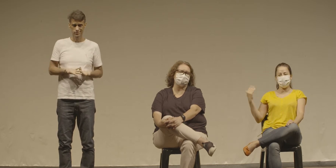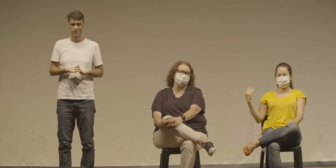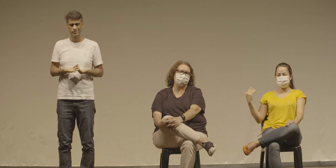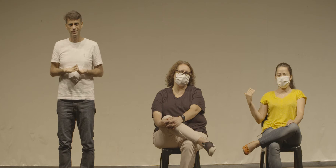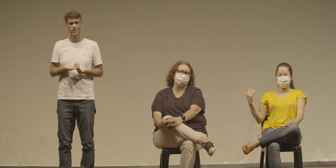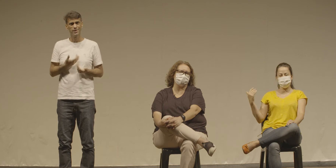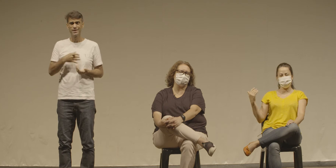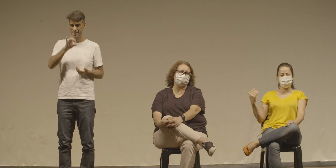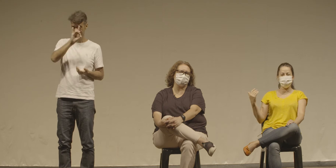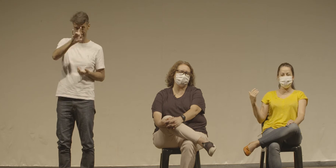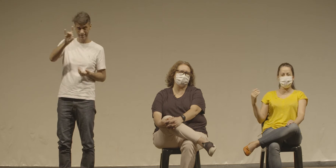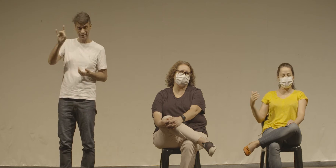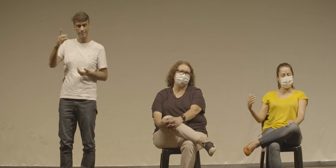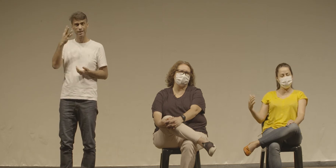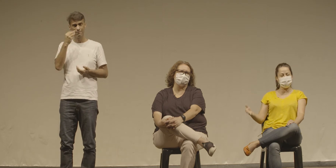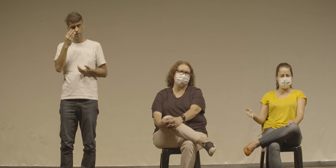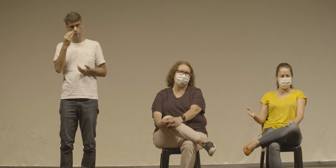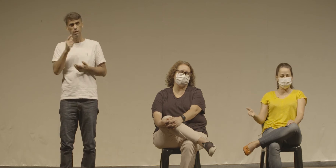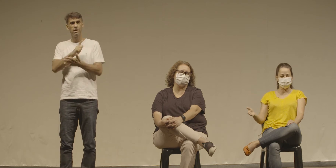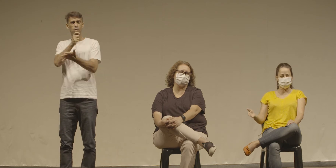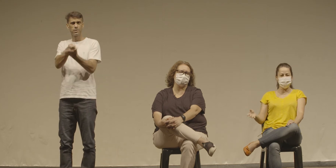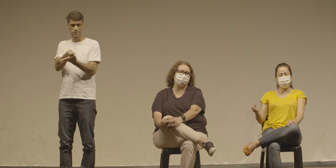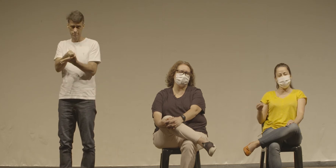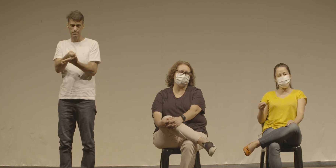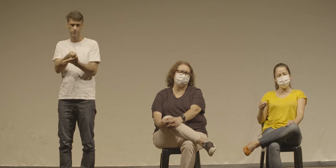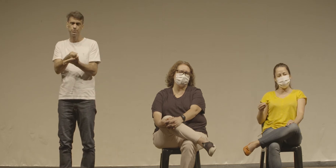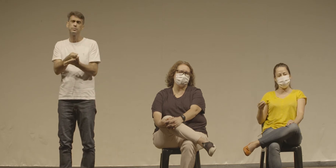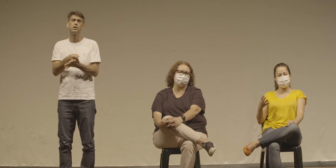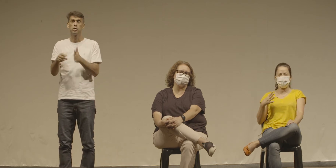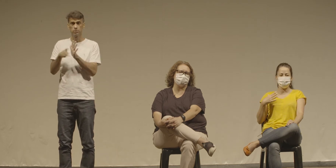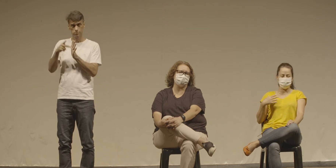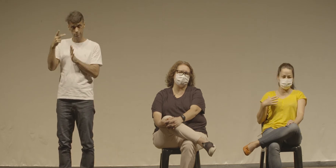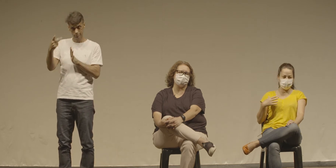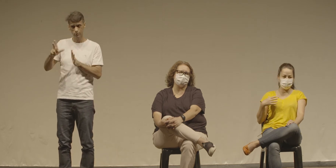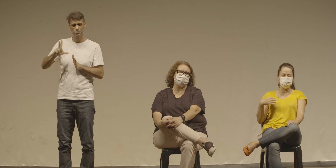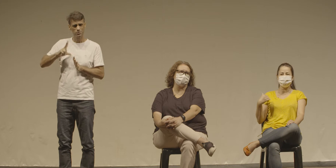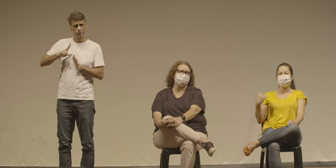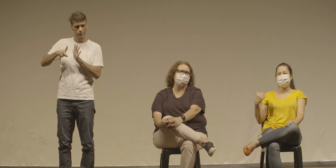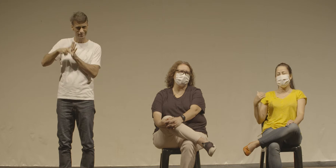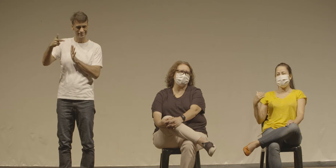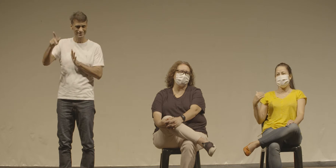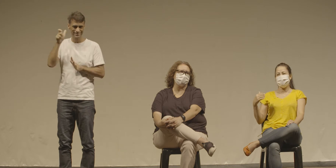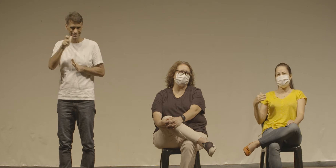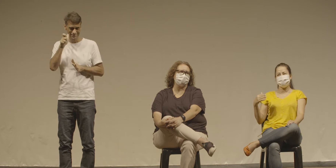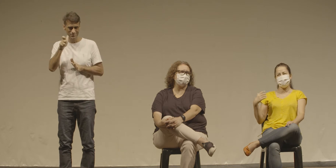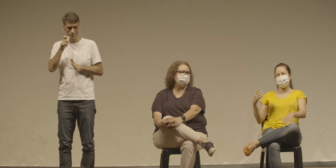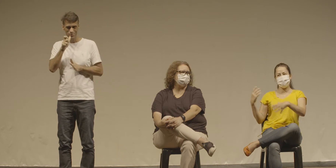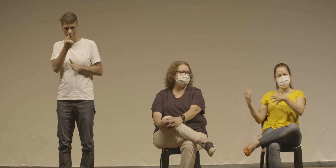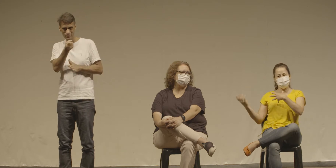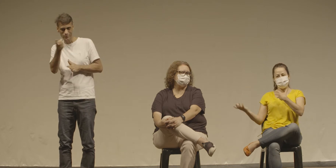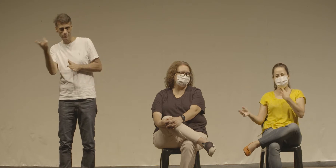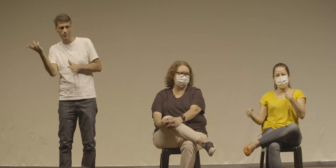Cada foto que aparece no filme, ela é comprada. Tirando as fotos de arquivo pessoal, que